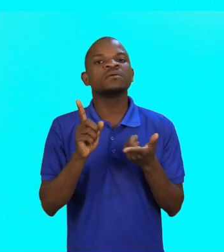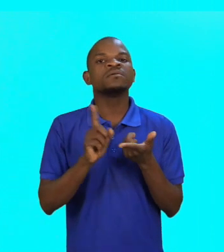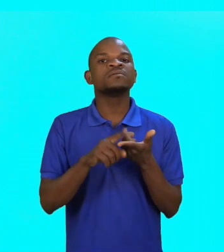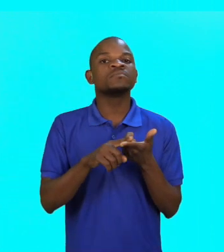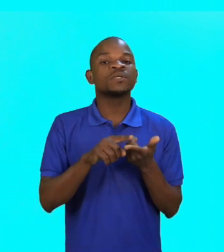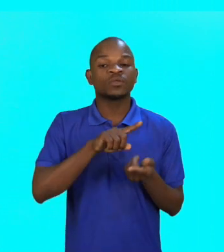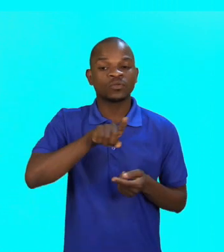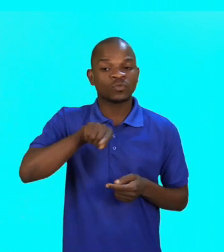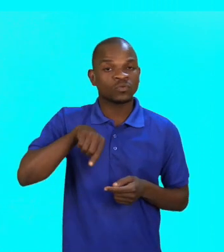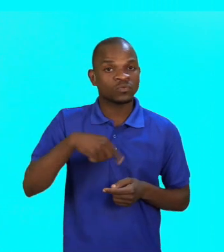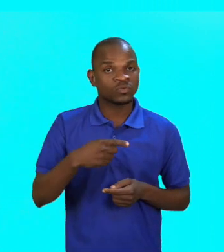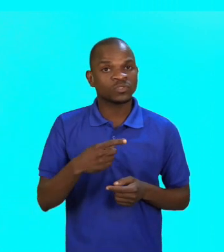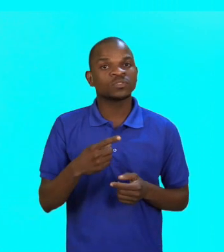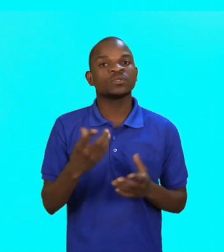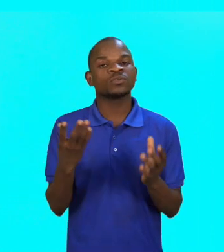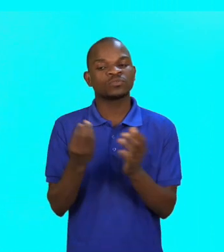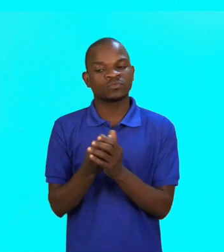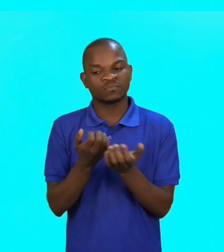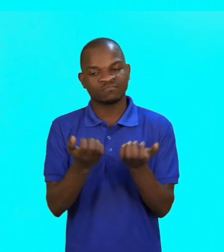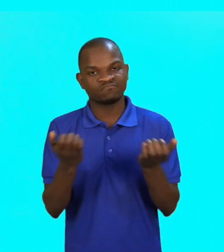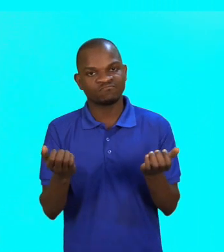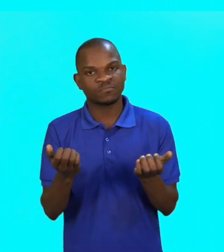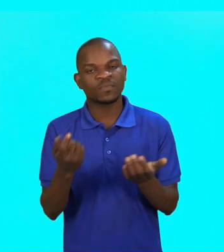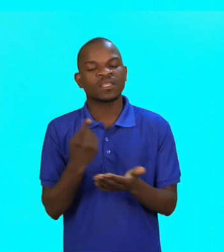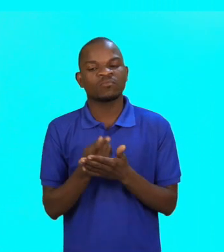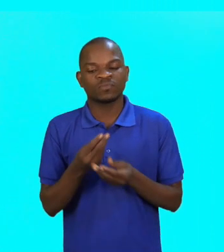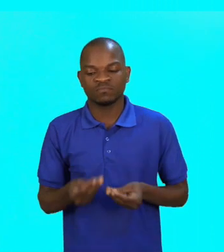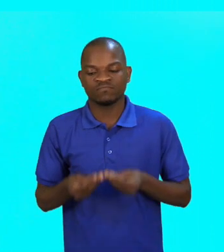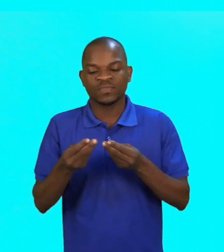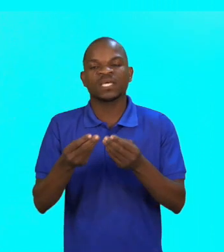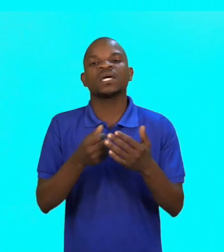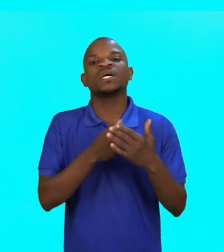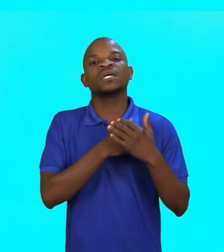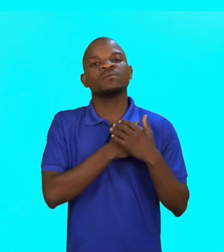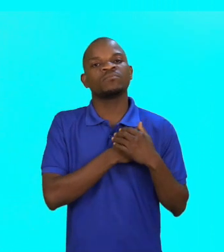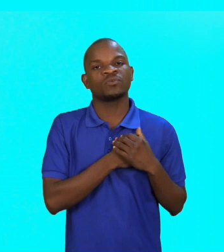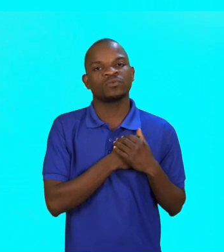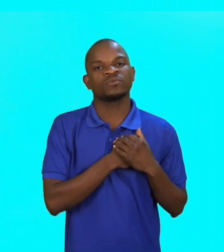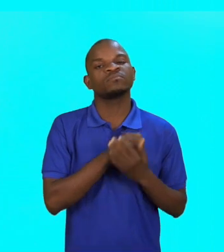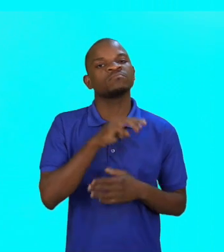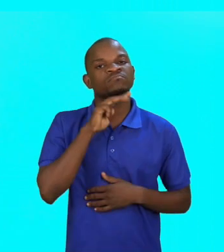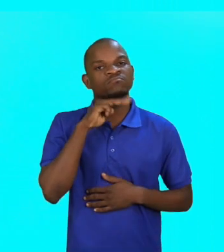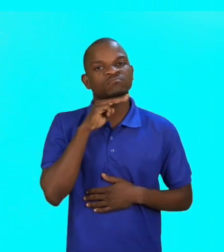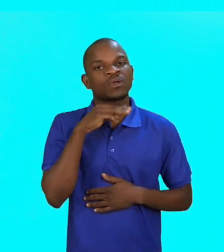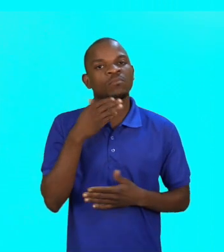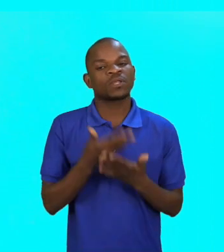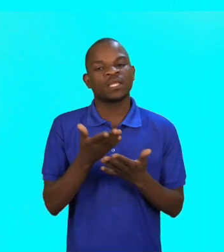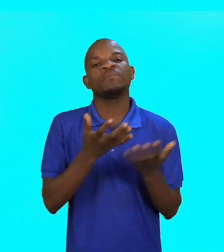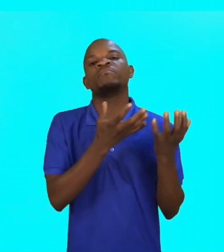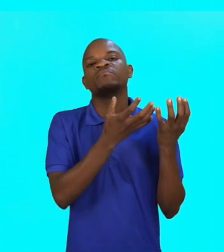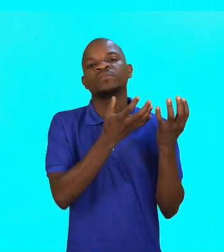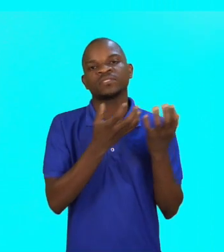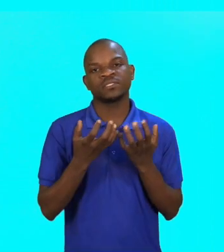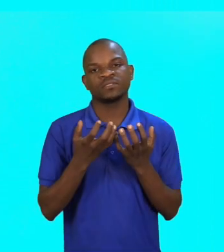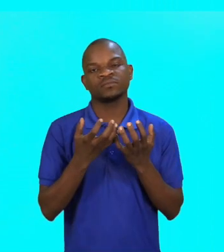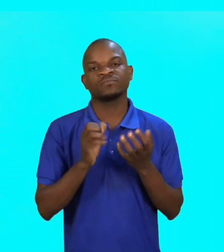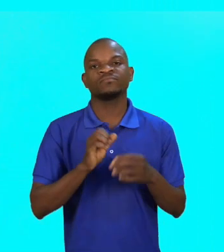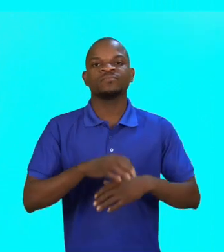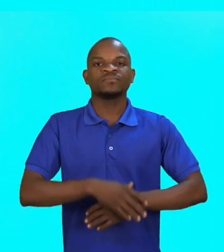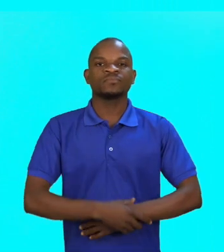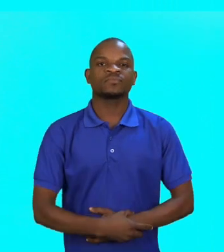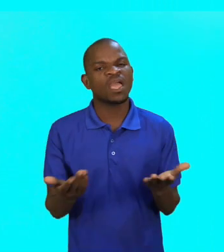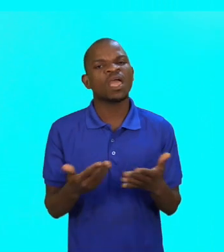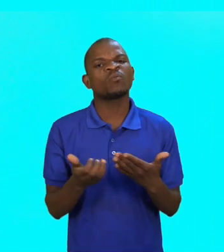e nós, com elas, temos que dar aquele amor de mãe que eles tanto